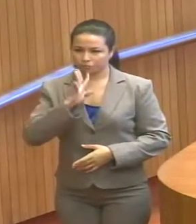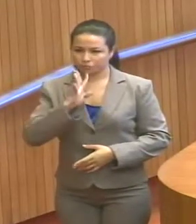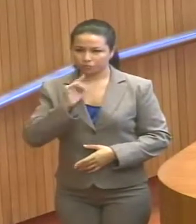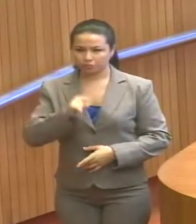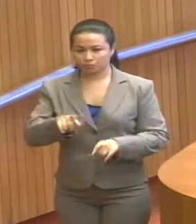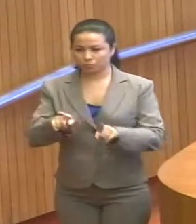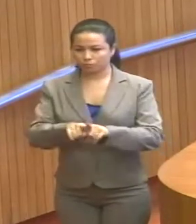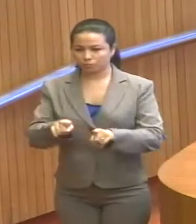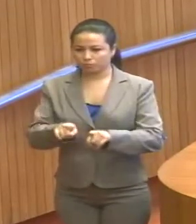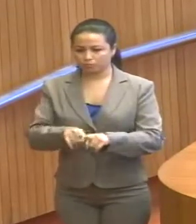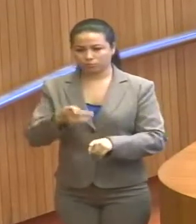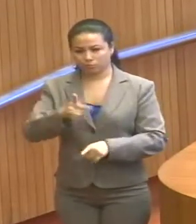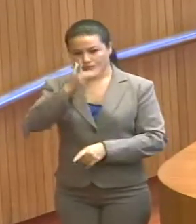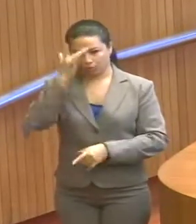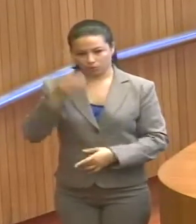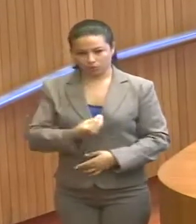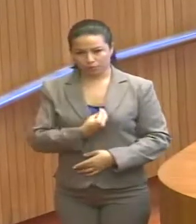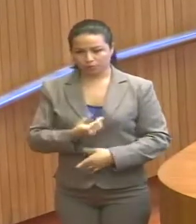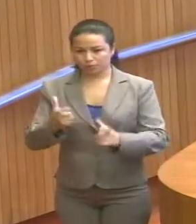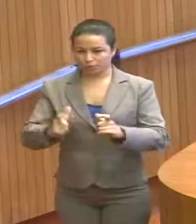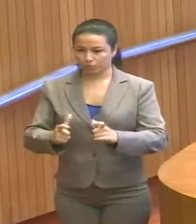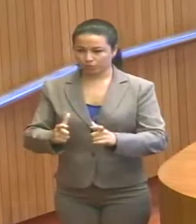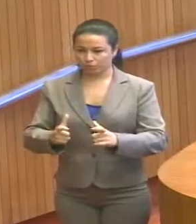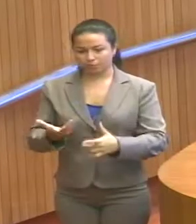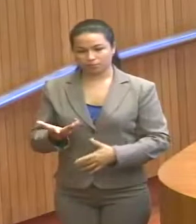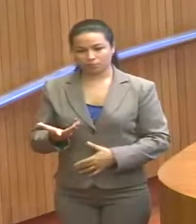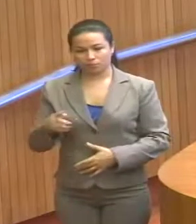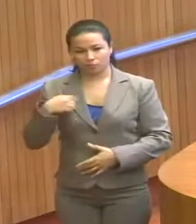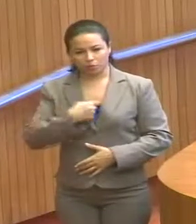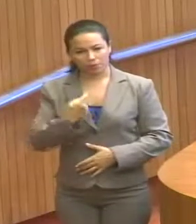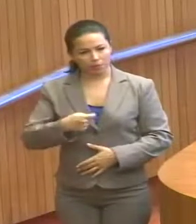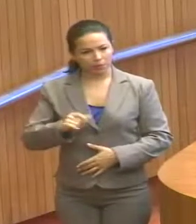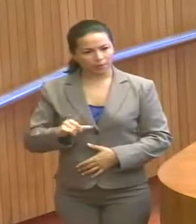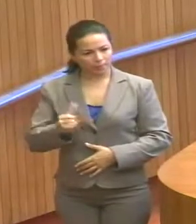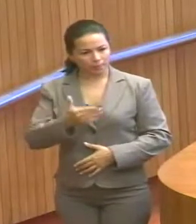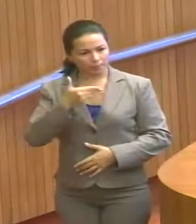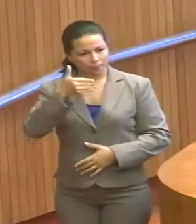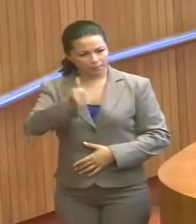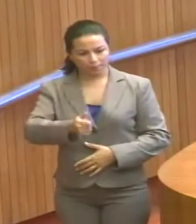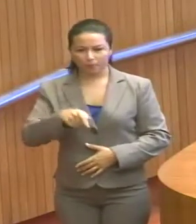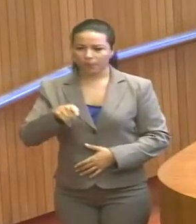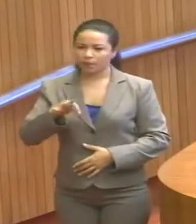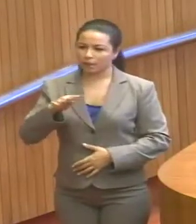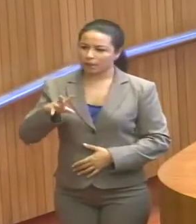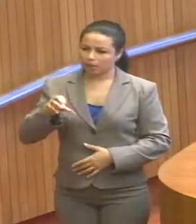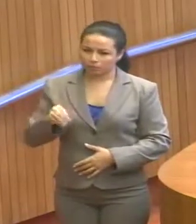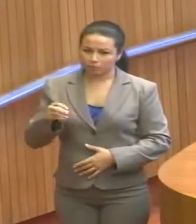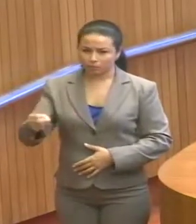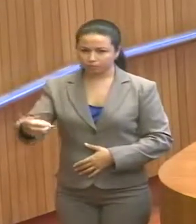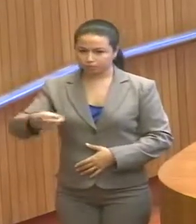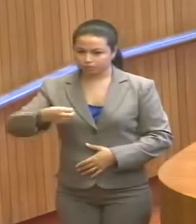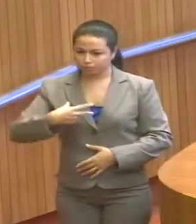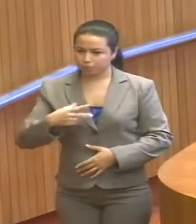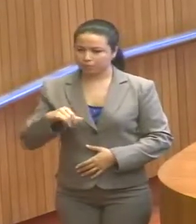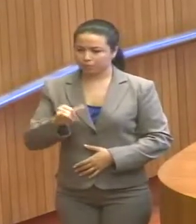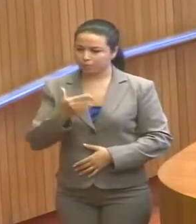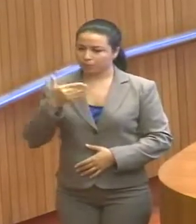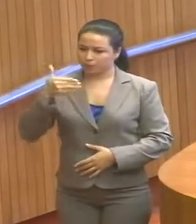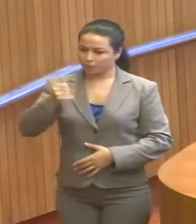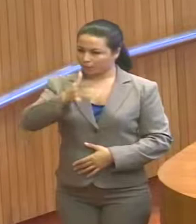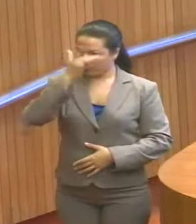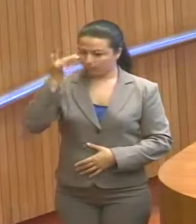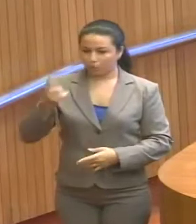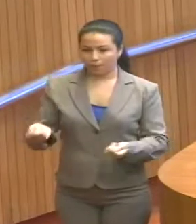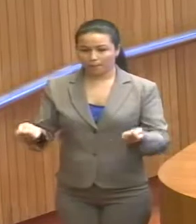reconhecido, inclusive, pelos moradores ali daquela região. Nós precisamos aproveitar melhor o talento, nós precisamos aproveitar melhor as